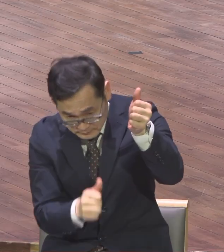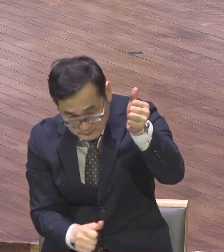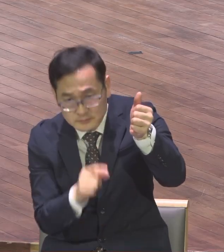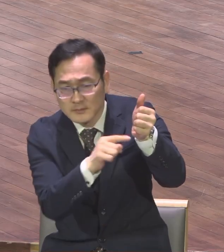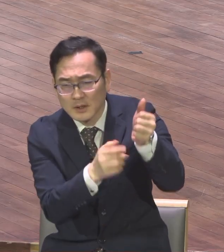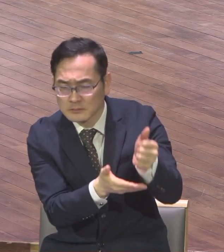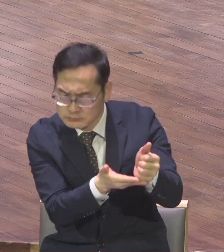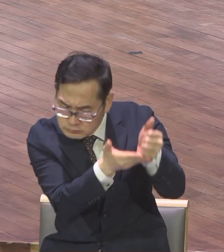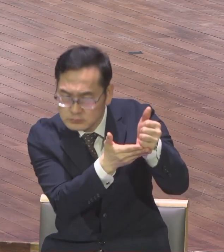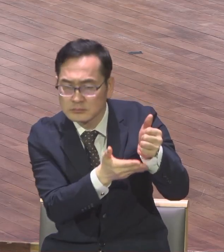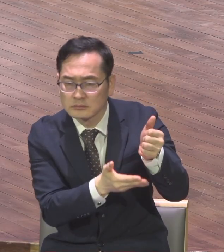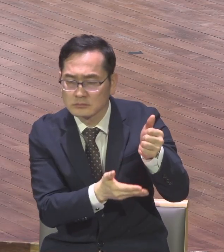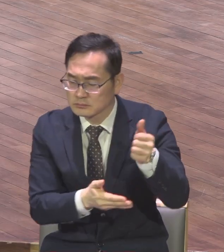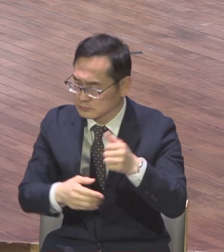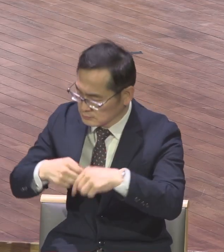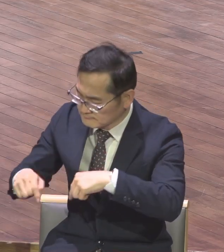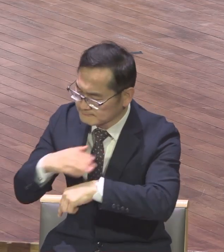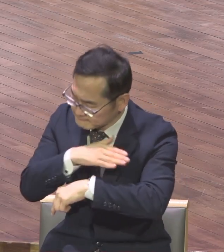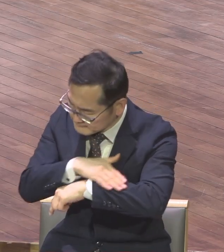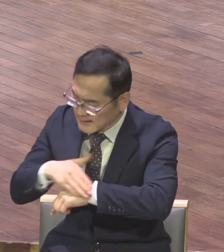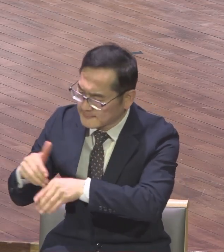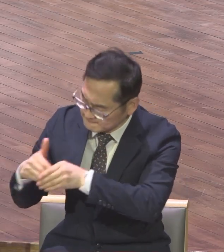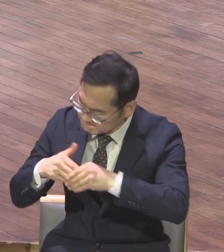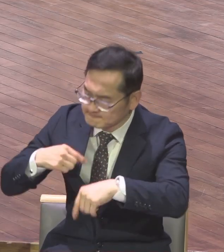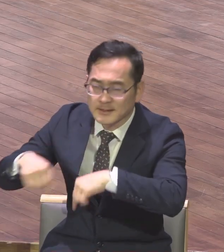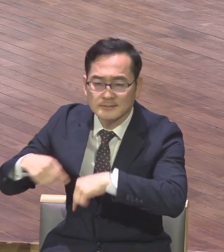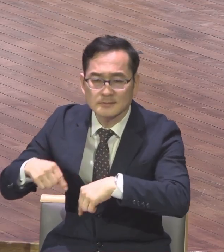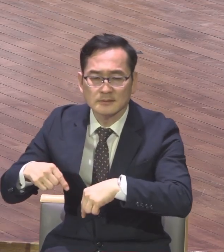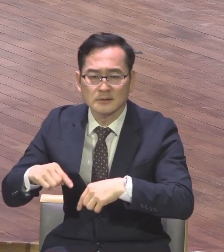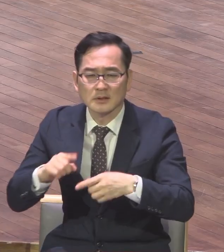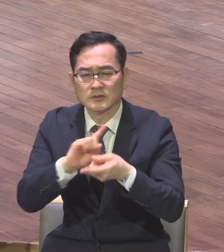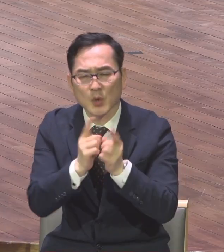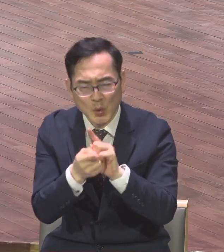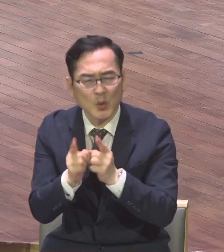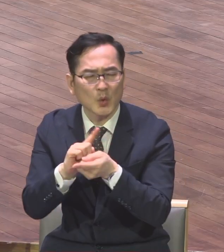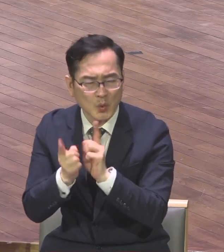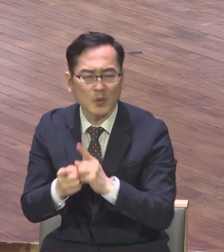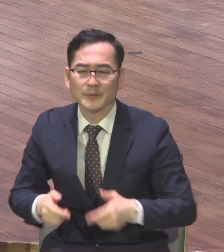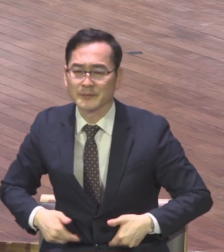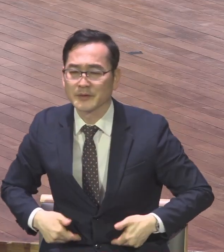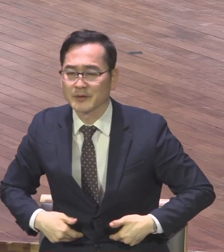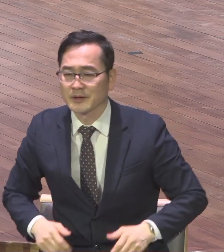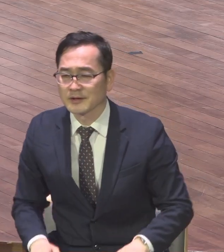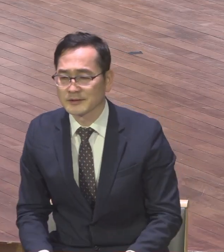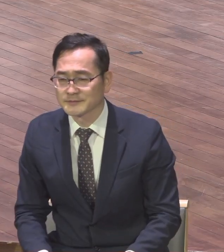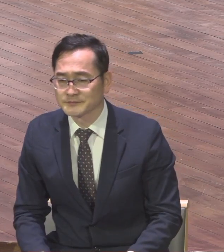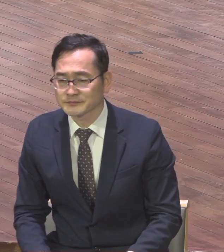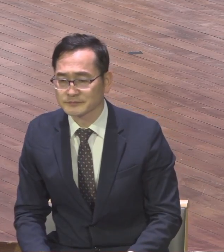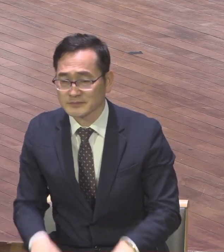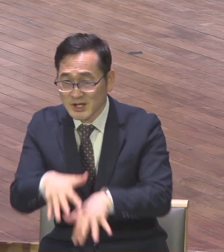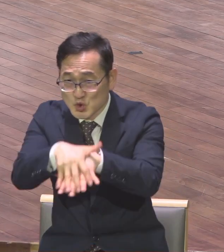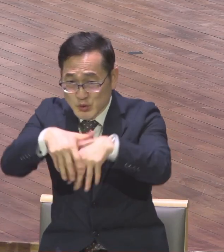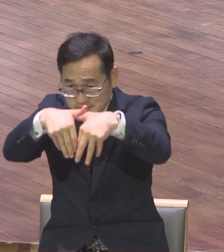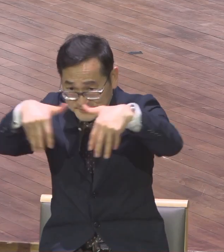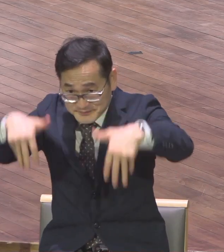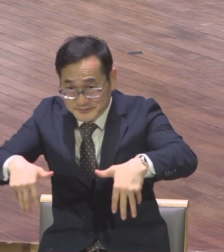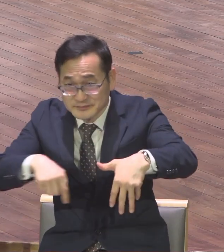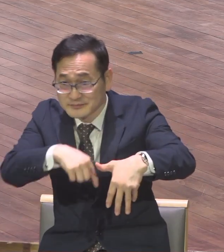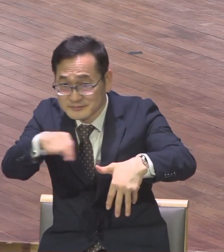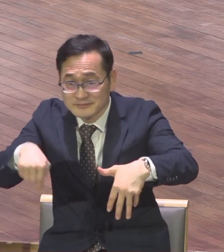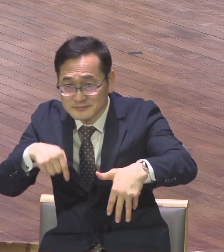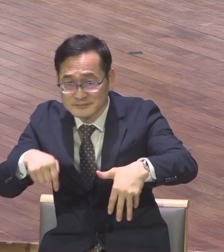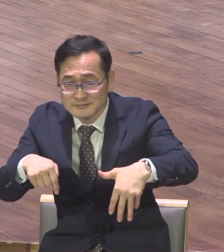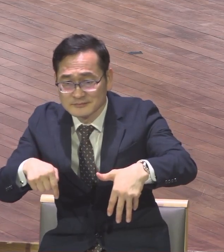사실 서로가 존중하고 인정하는 영적 문화가 교회 안에 뿌리를 내리면 교회는요